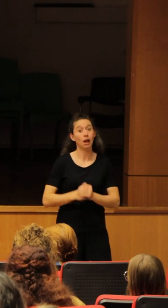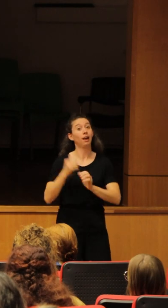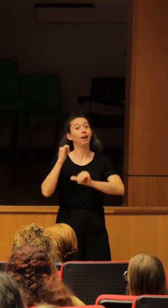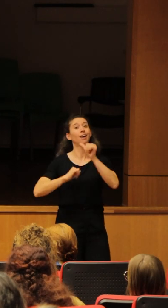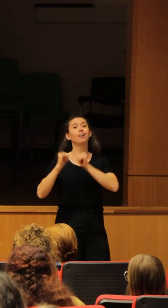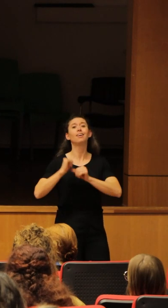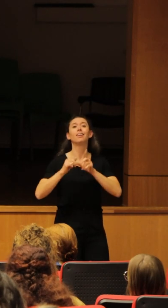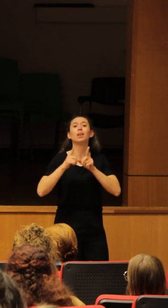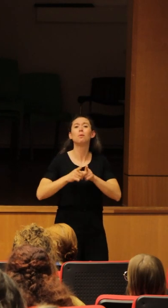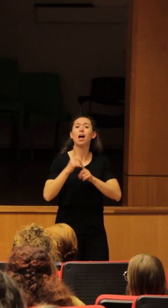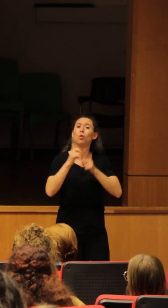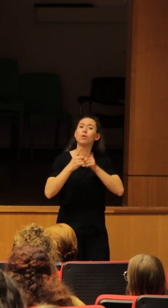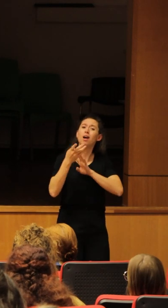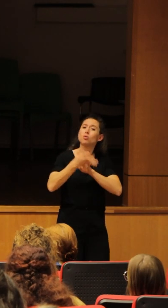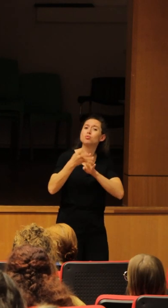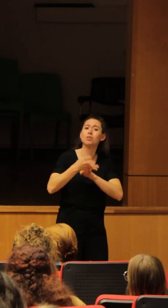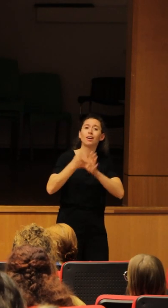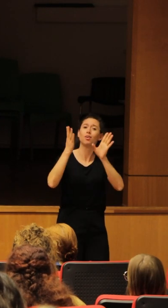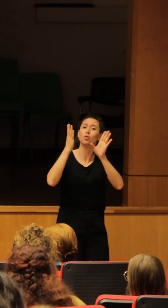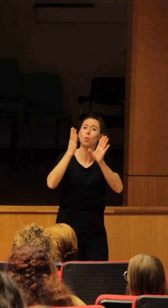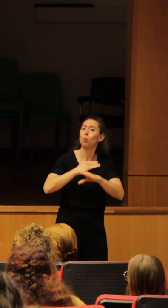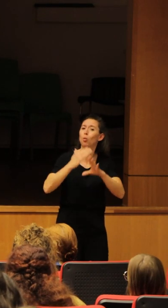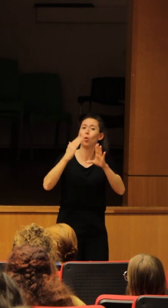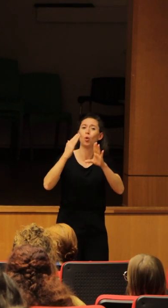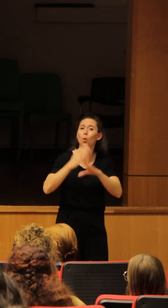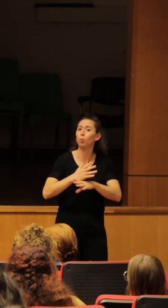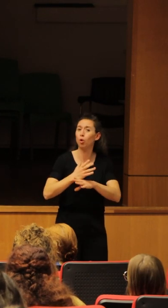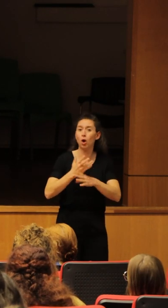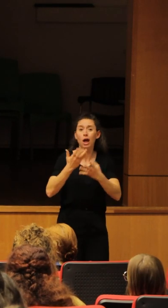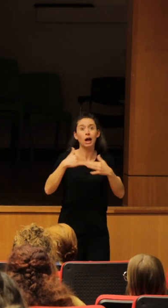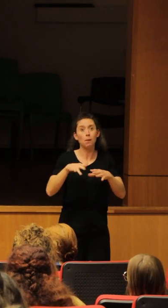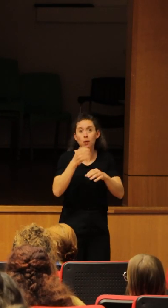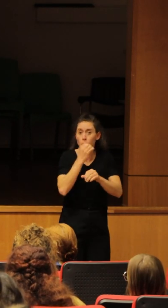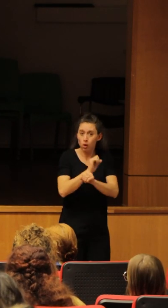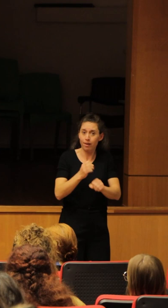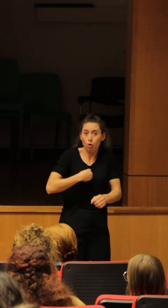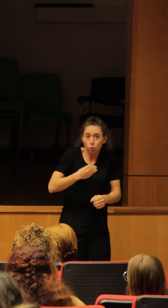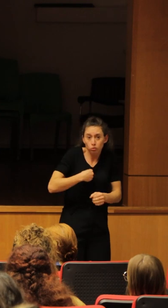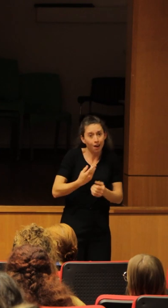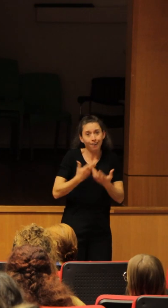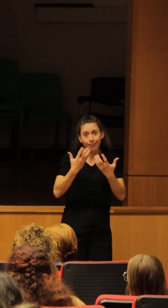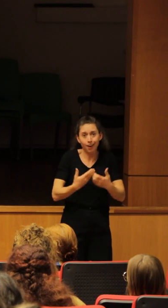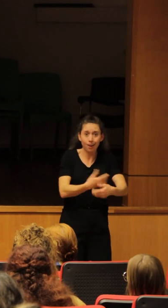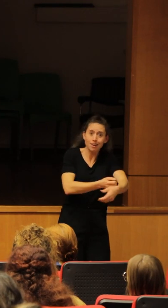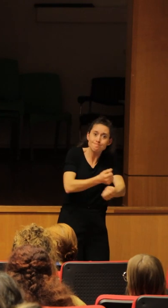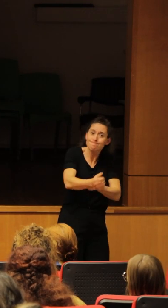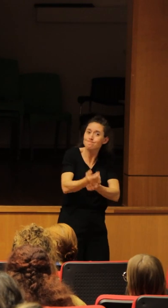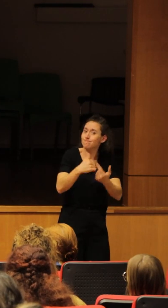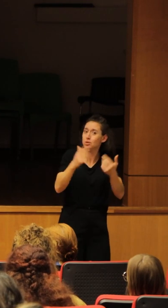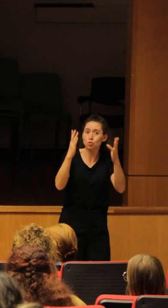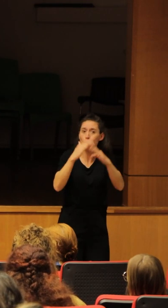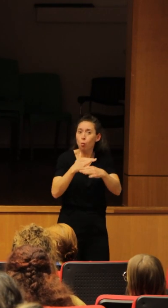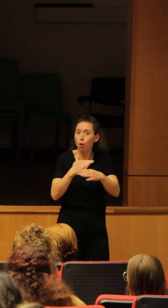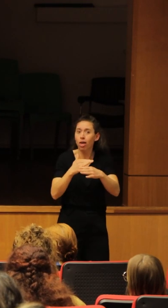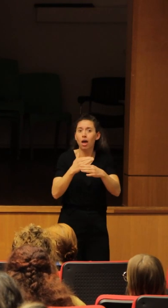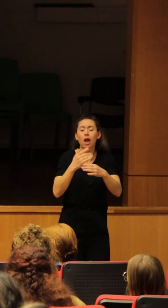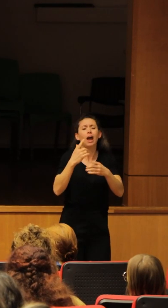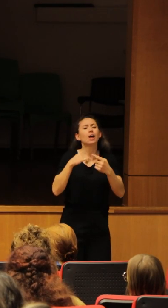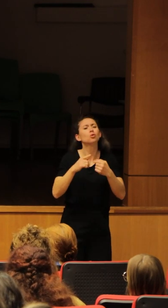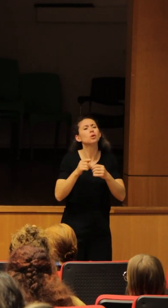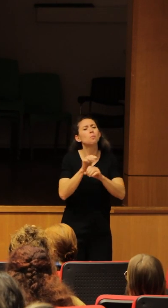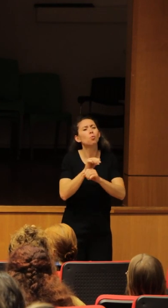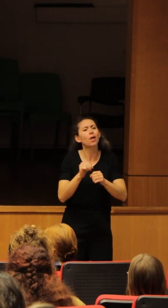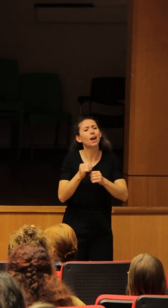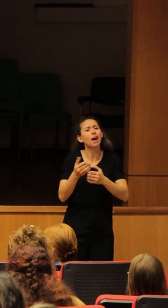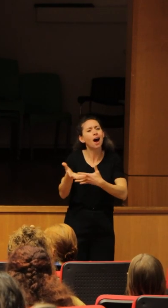luchas impotentes, por más que le ponga toda la buena voluntad, y hacerlo favorablemente